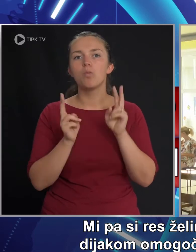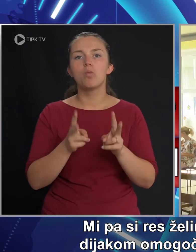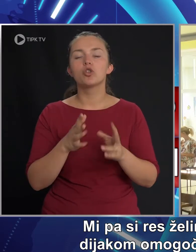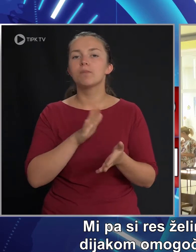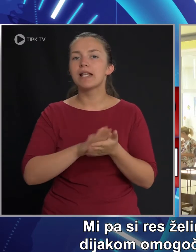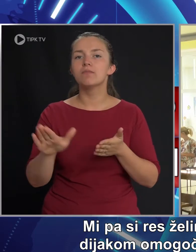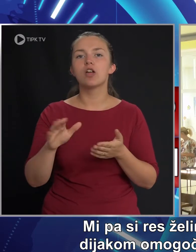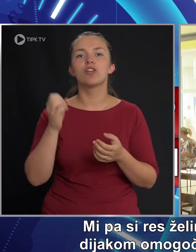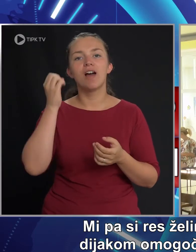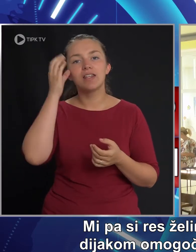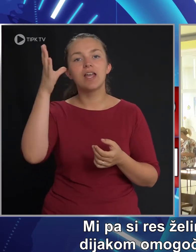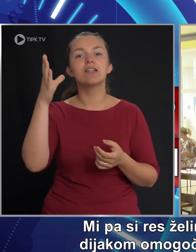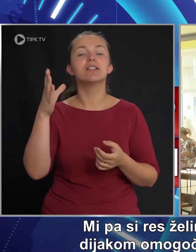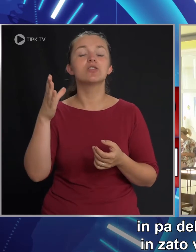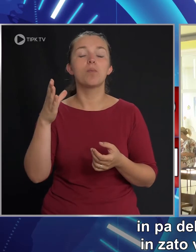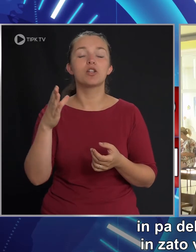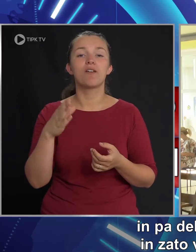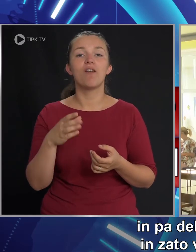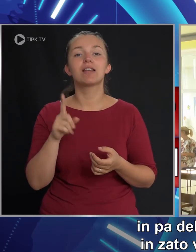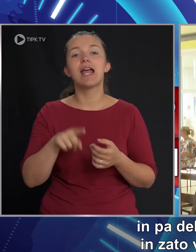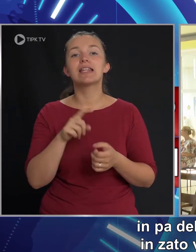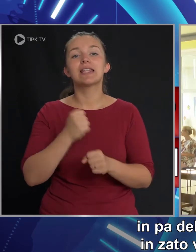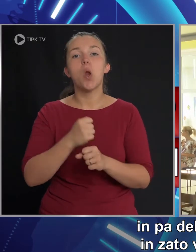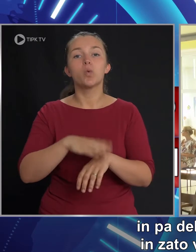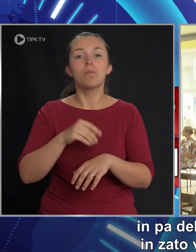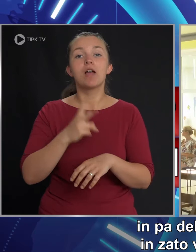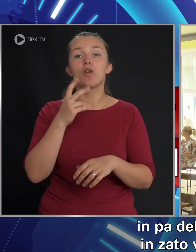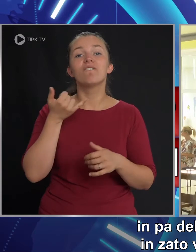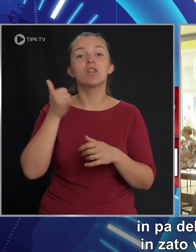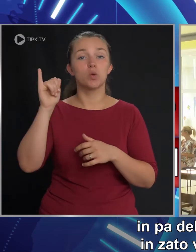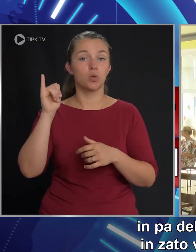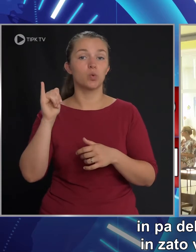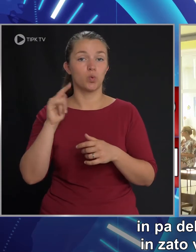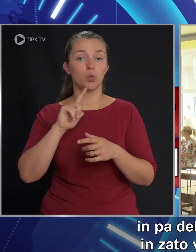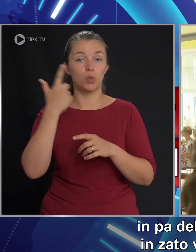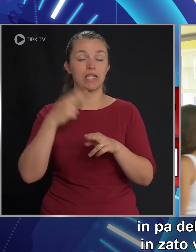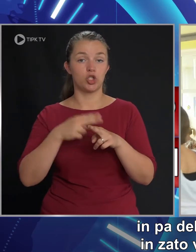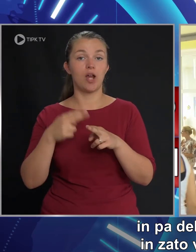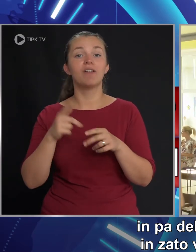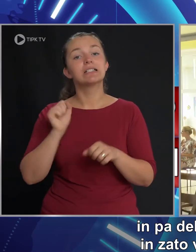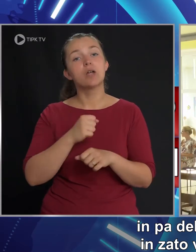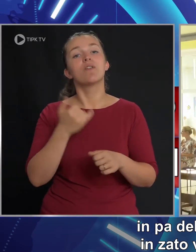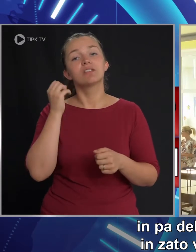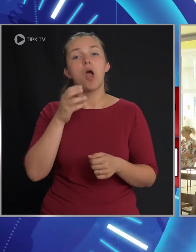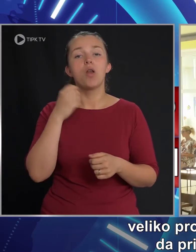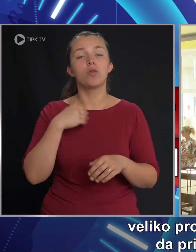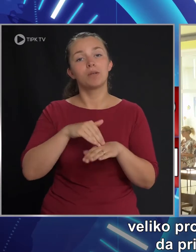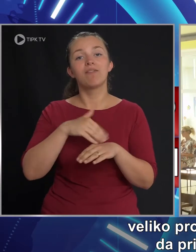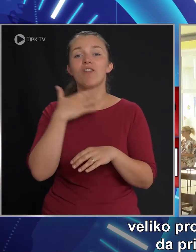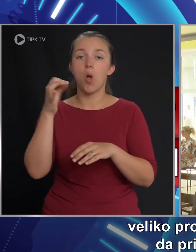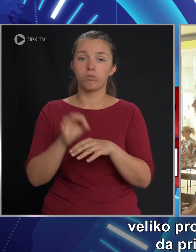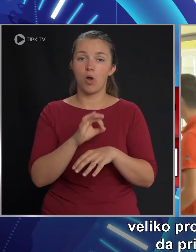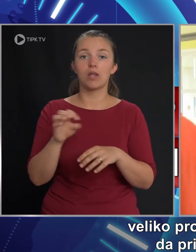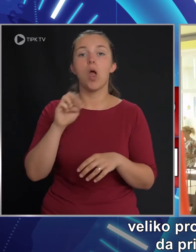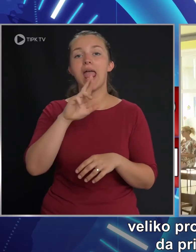dijakom omogočiti brezplačna izobraževanja in pa delovno prakso v tujini in zato vsako leto prijavimo